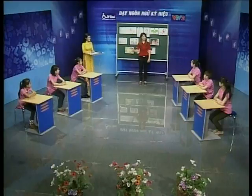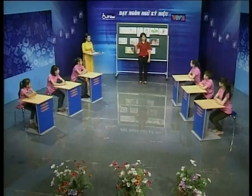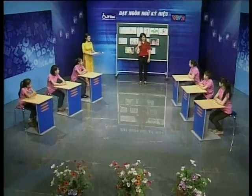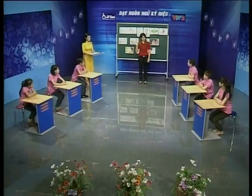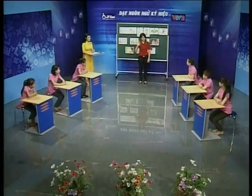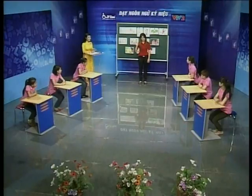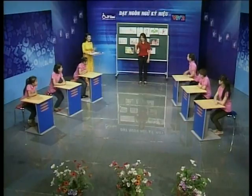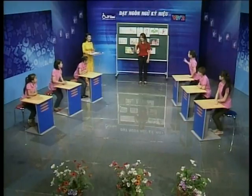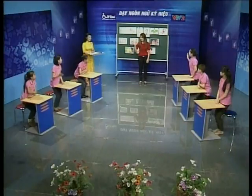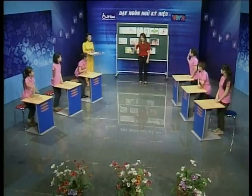Tạm biệt tất cả các em